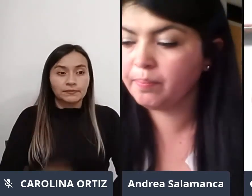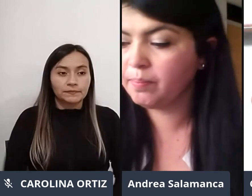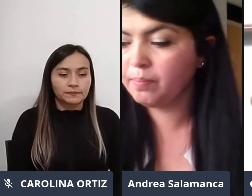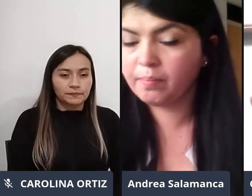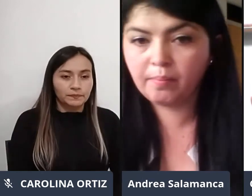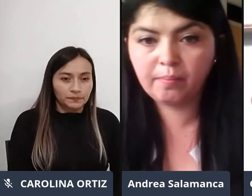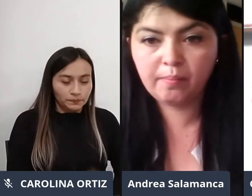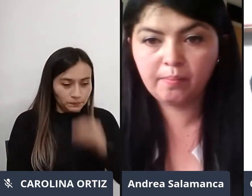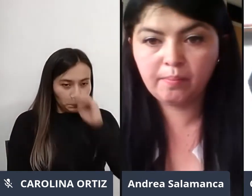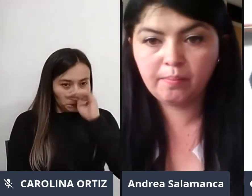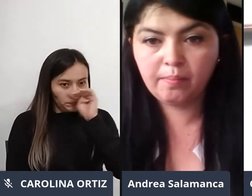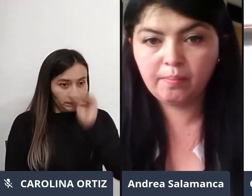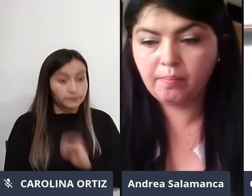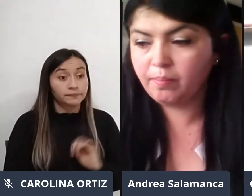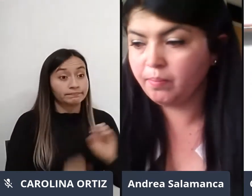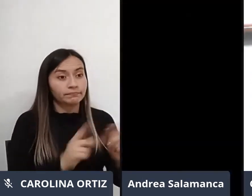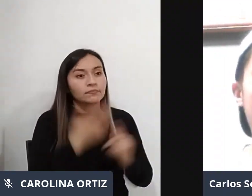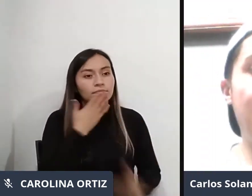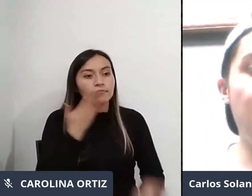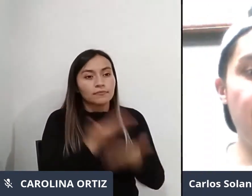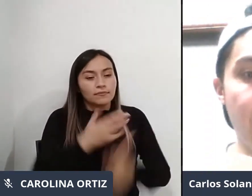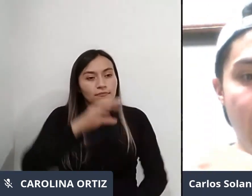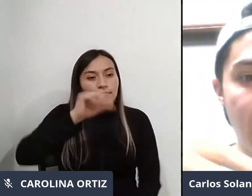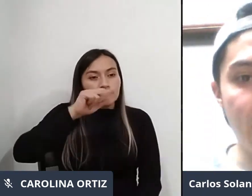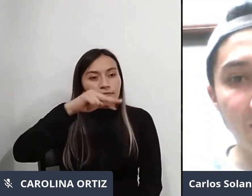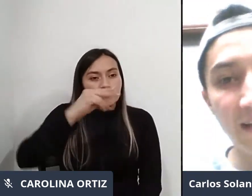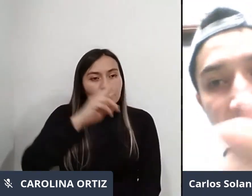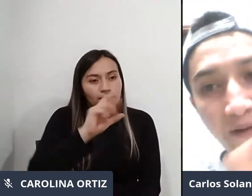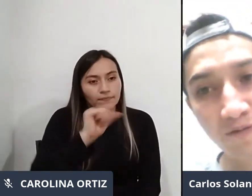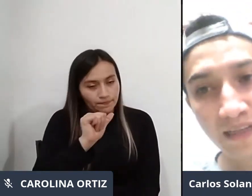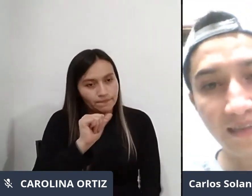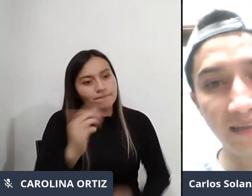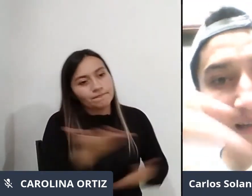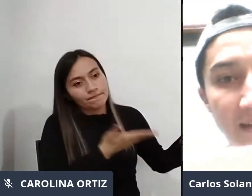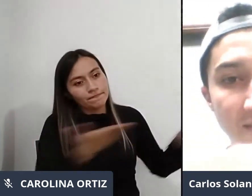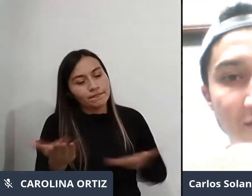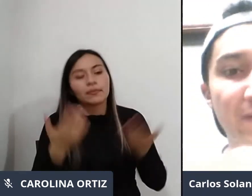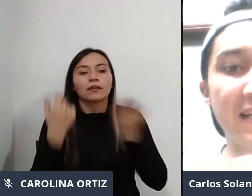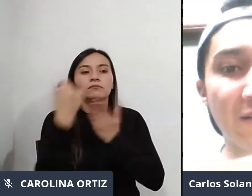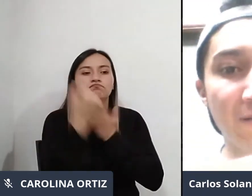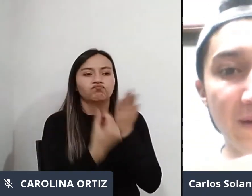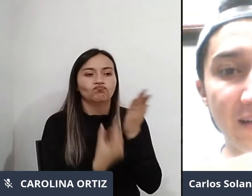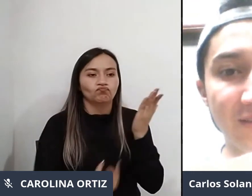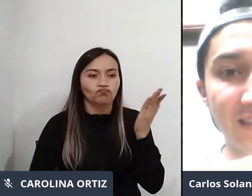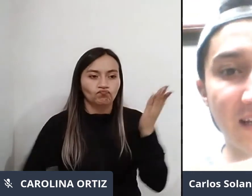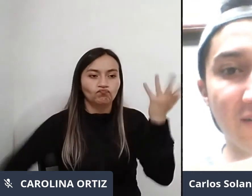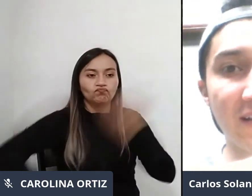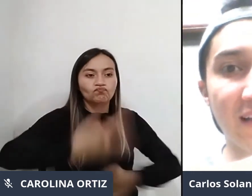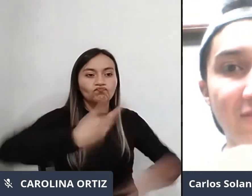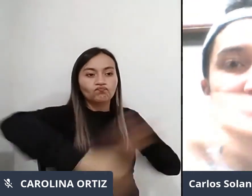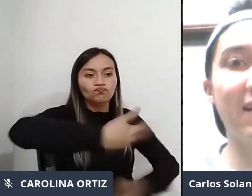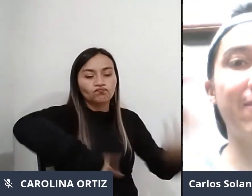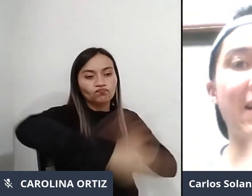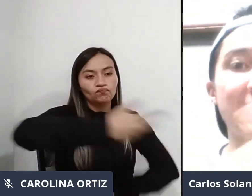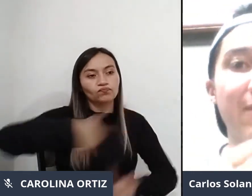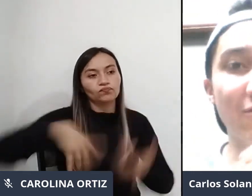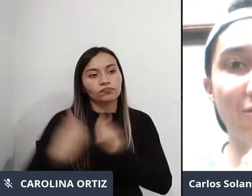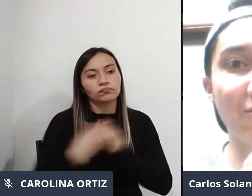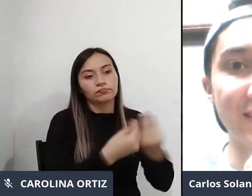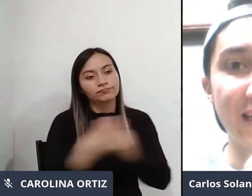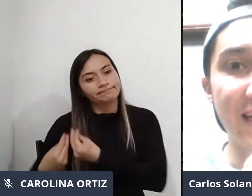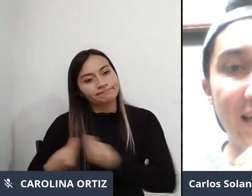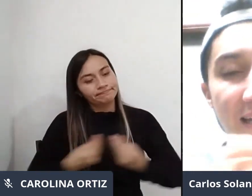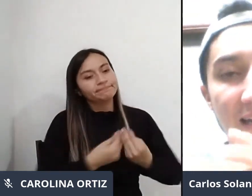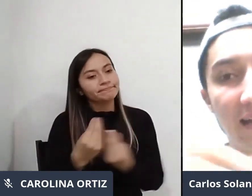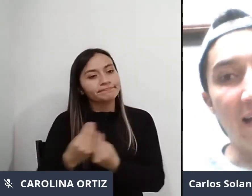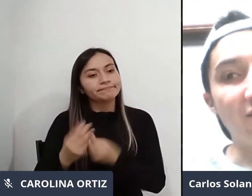Bueno, gracias, Andrea. Vamos a pasar entonces a la ronda de las preguntas. Las compañeras y compañeros que están conectados, amigas y amigos